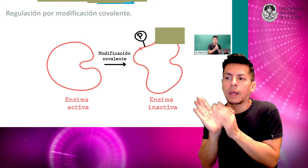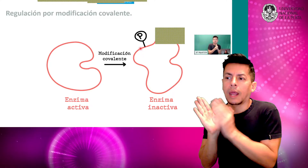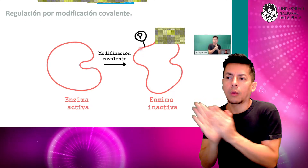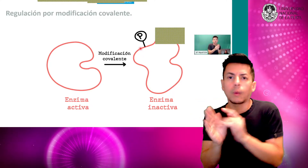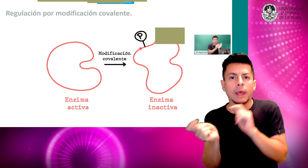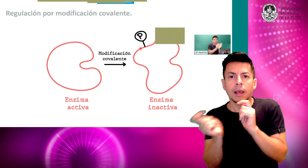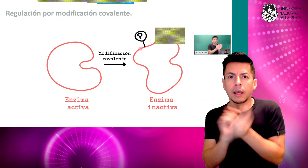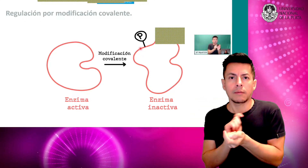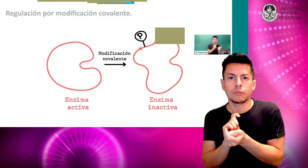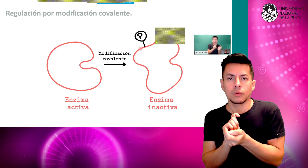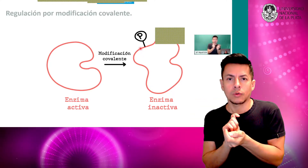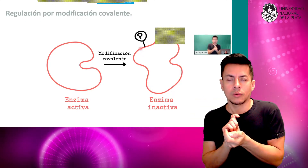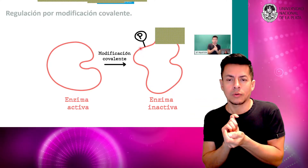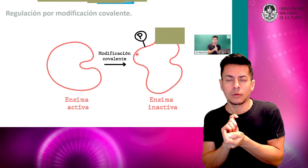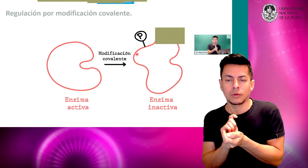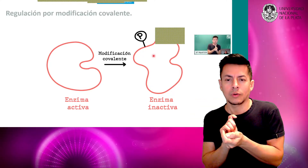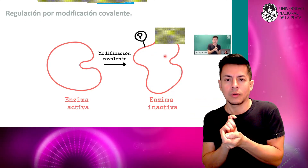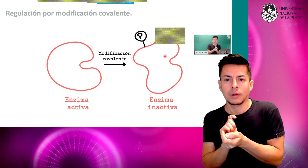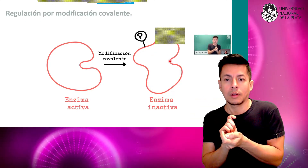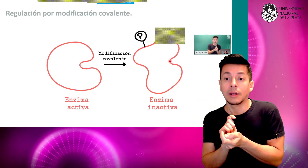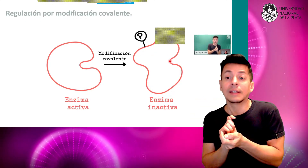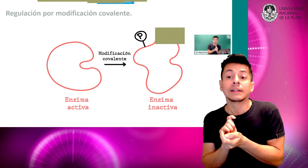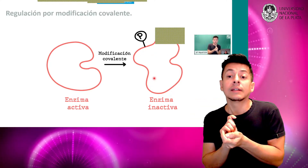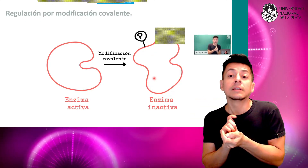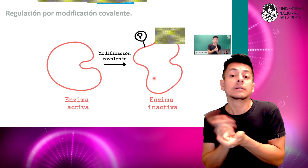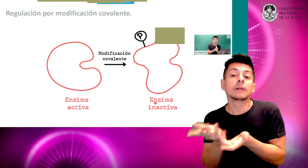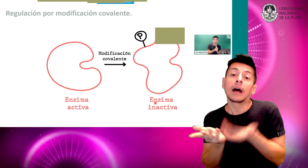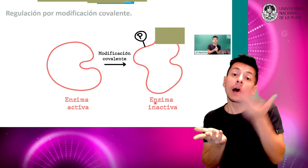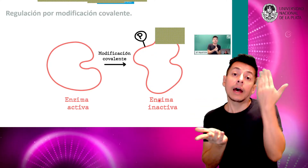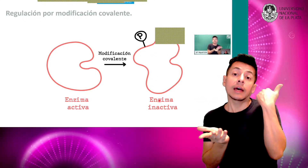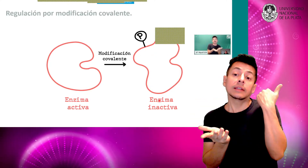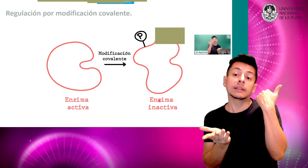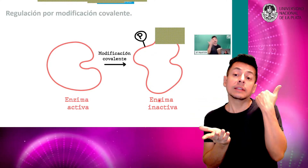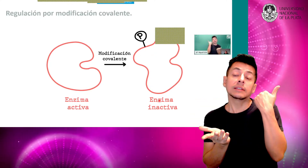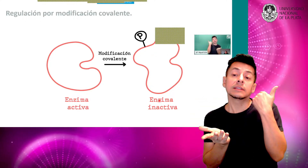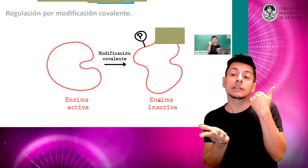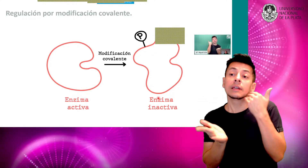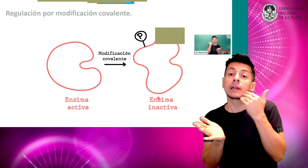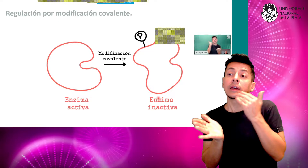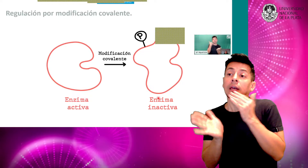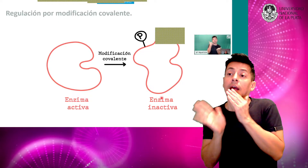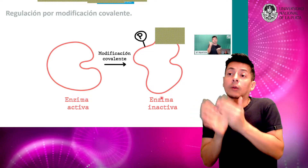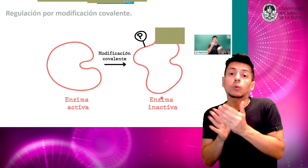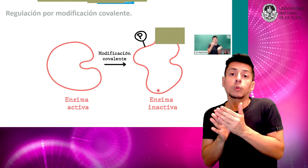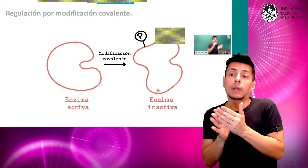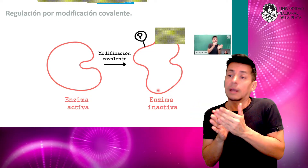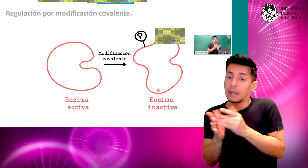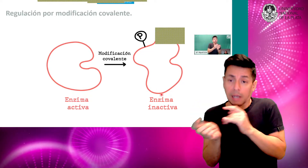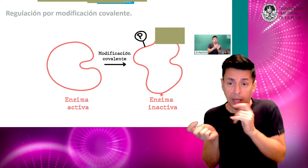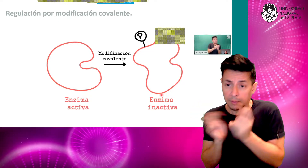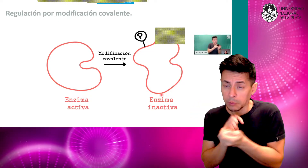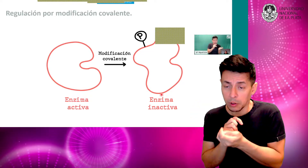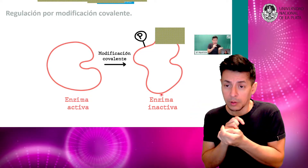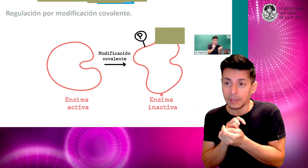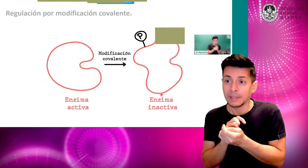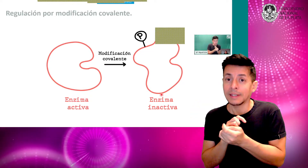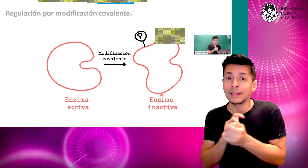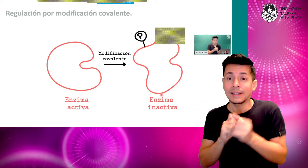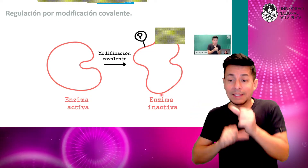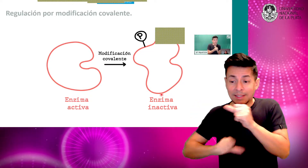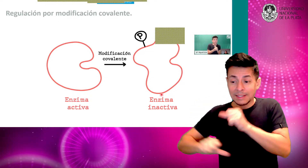¿sí? Y al perder su estructura, ya no puede catalizar la reacción